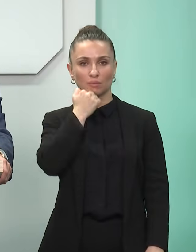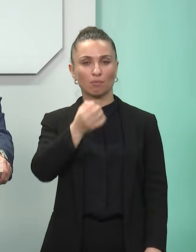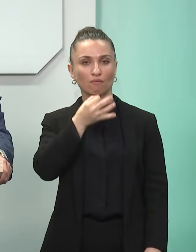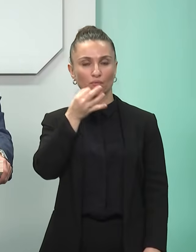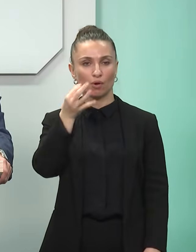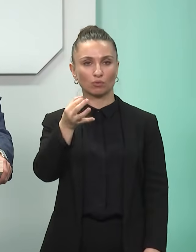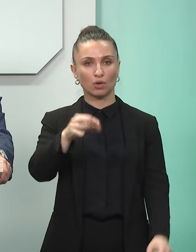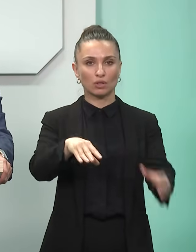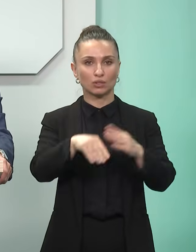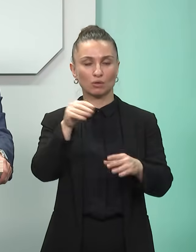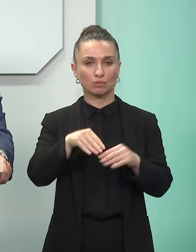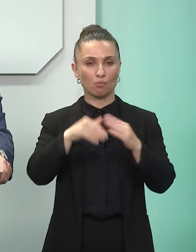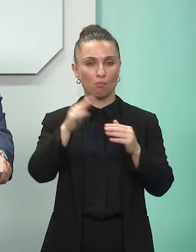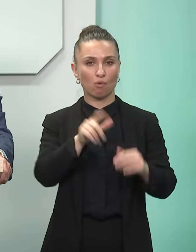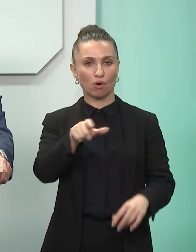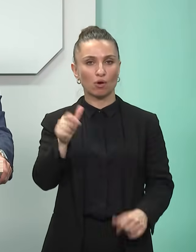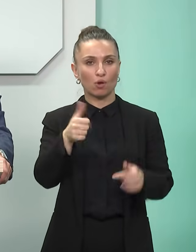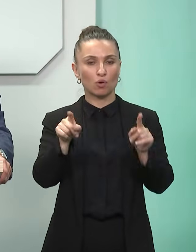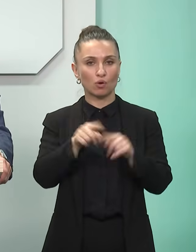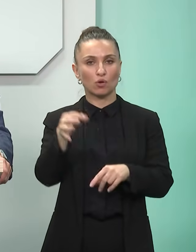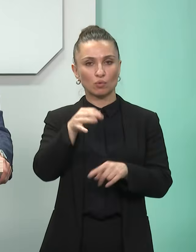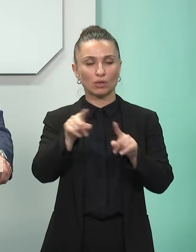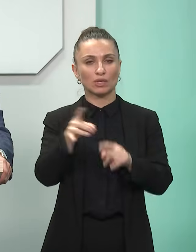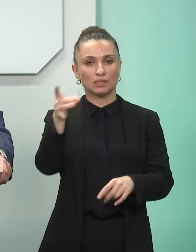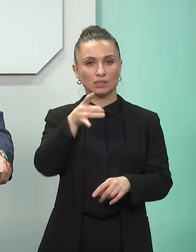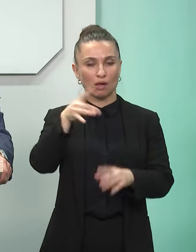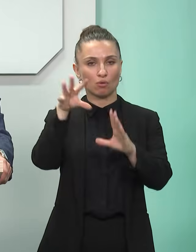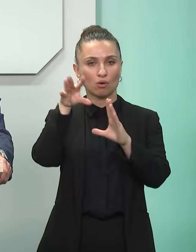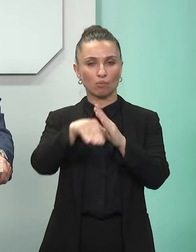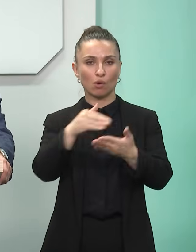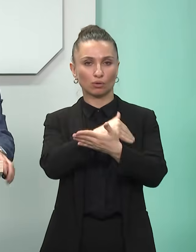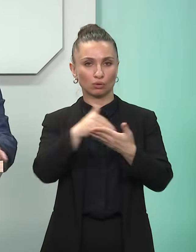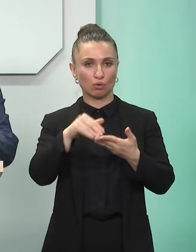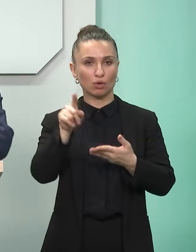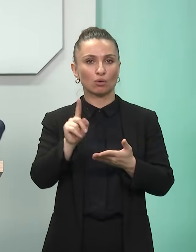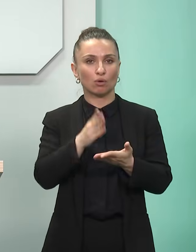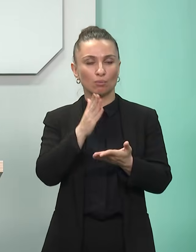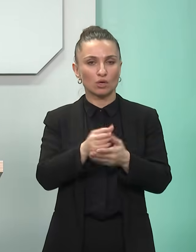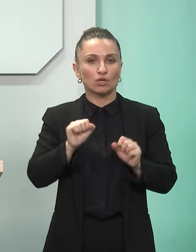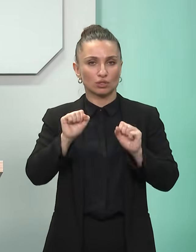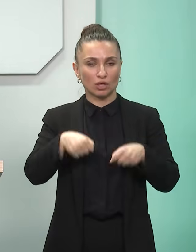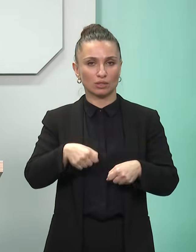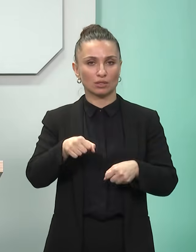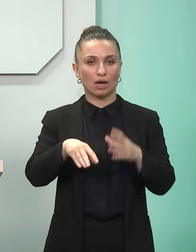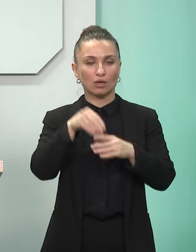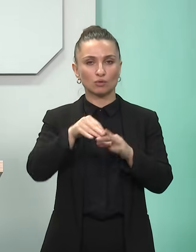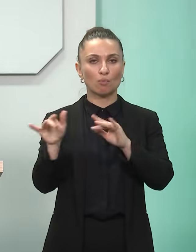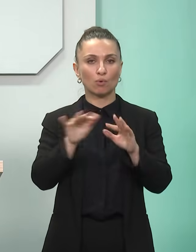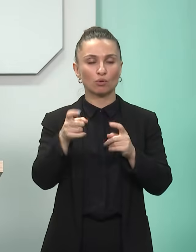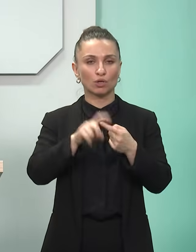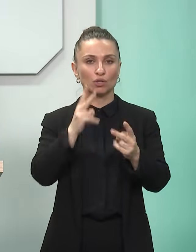ვუხდი საარჩევნო მოხელეებს, როგორც საუბნო, ასევე საოლქო დონეზე, რომლებმაც შეძლეს კენჭისყრის